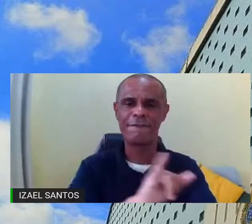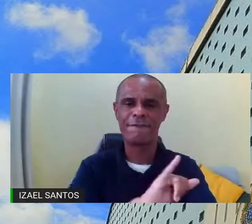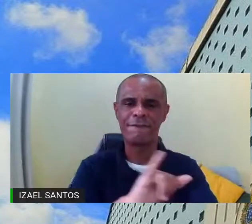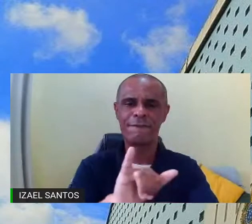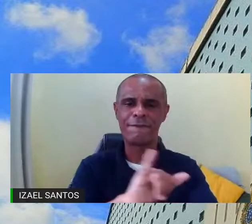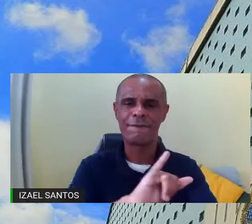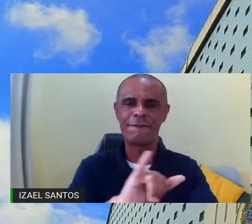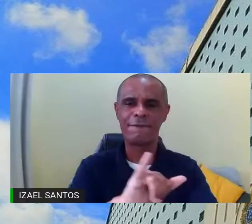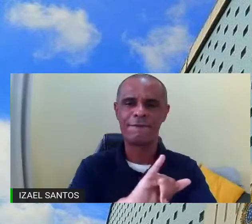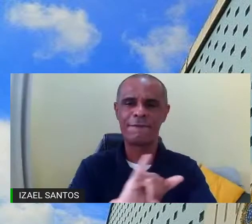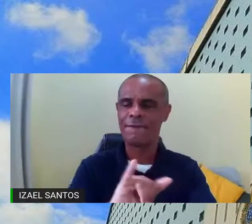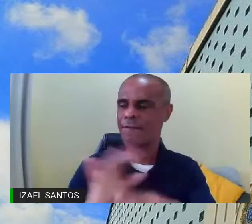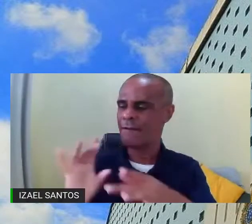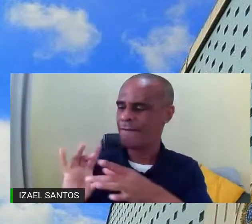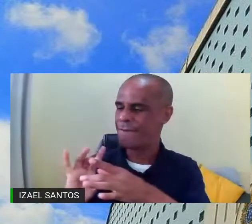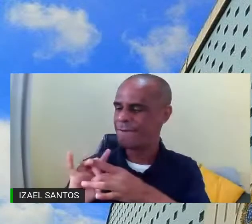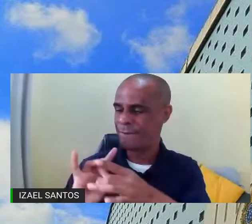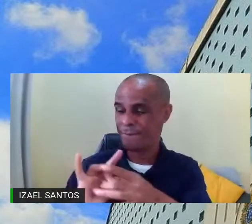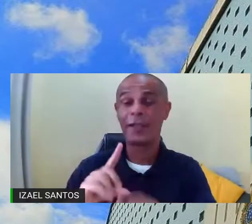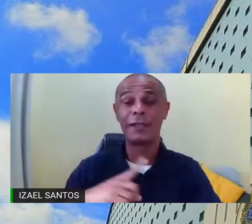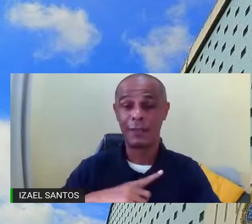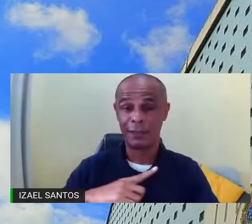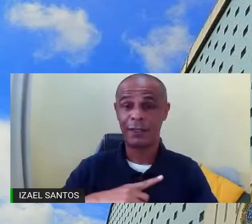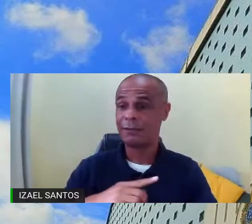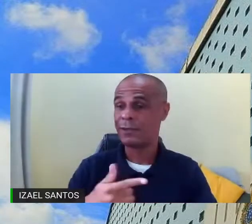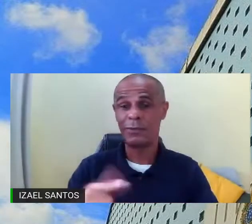princípios de fragmentação sob o termo